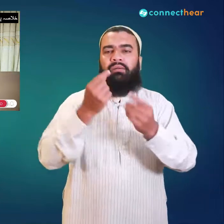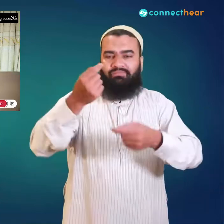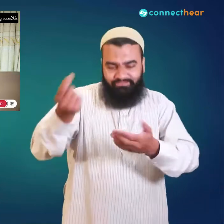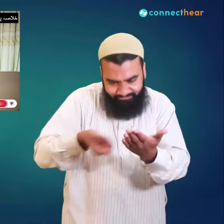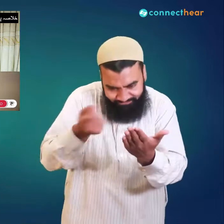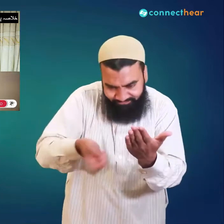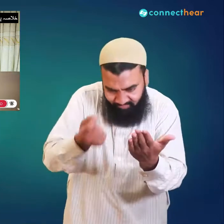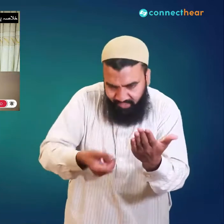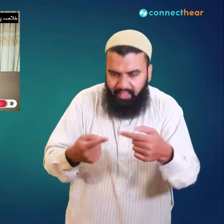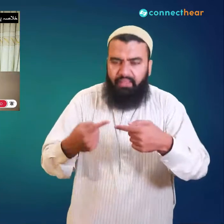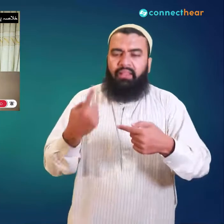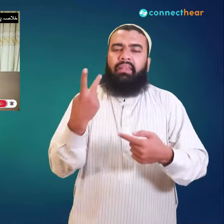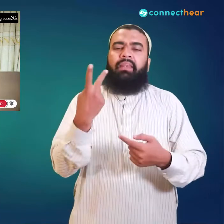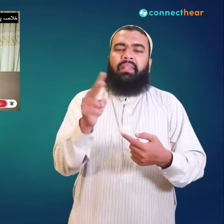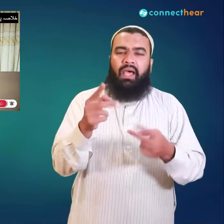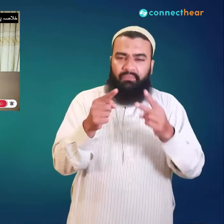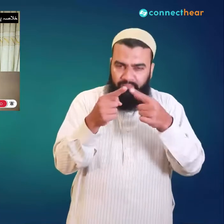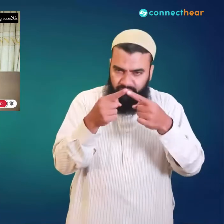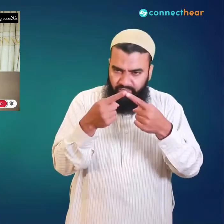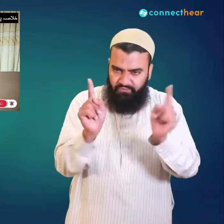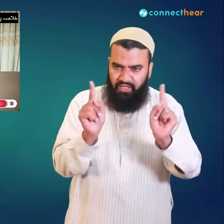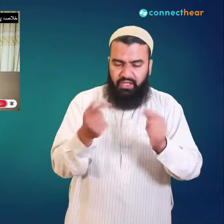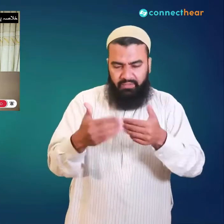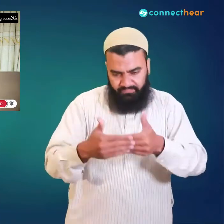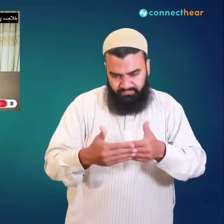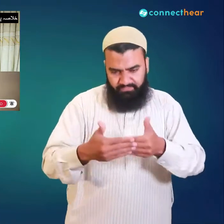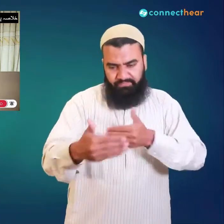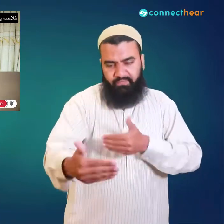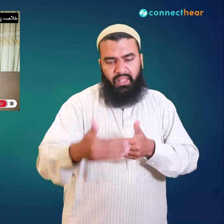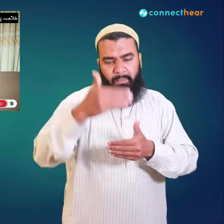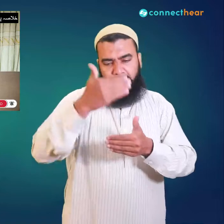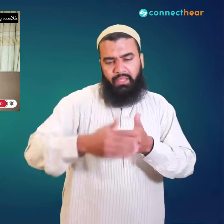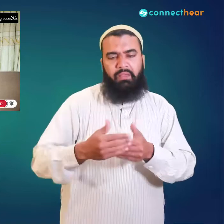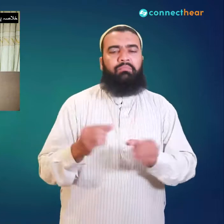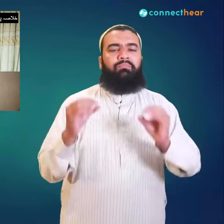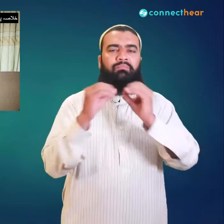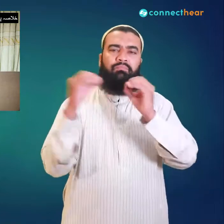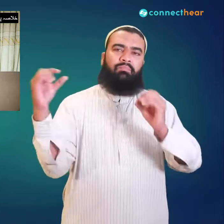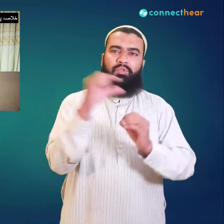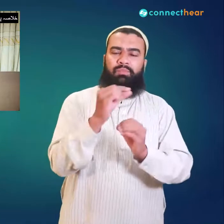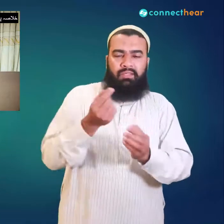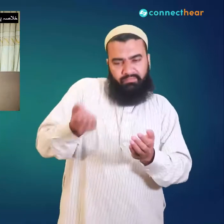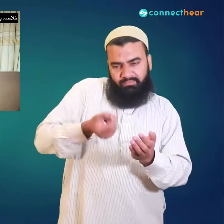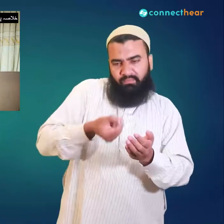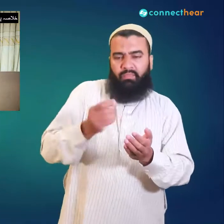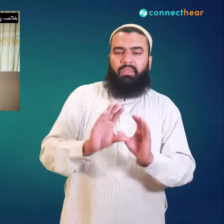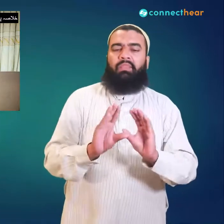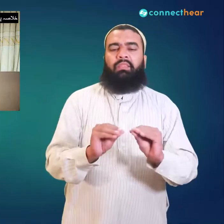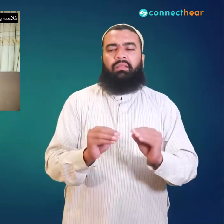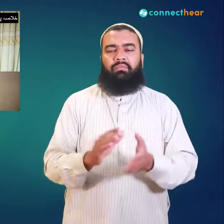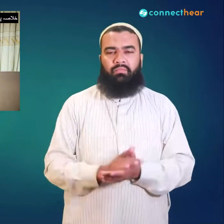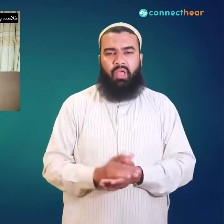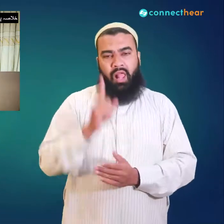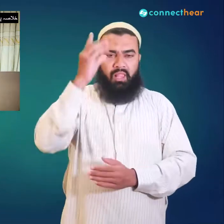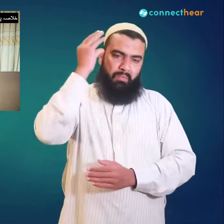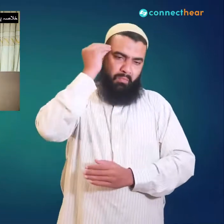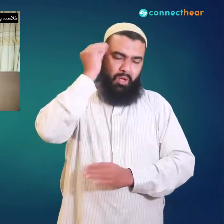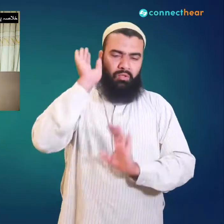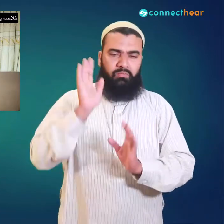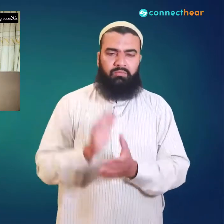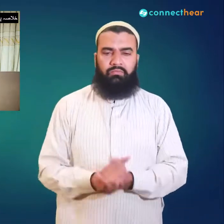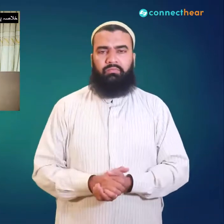میں دونوں کے نام الگ الگ ہونے کے ساتھ ساتھ ان کو شمار بھی الگ الگ کیا جاتا ہے۔ واللہ عالم۔